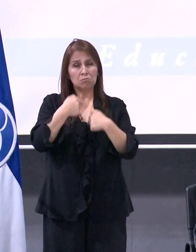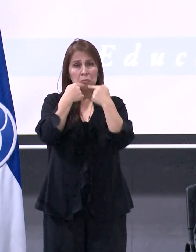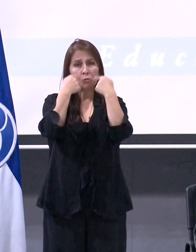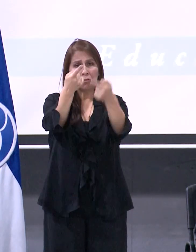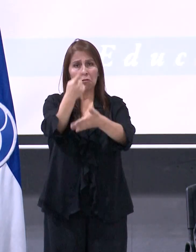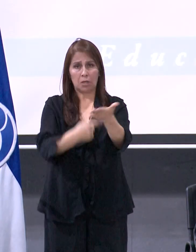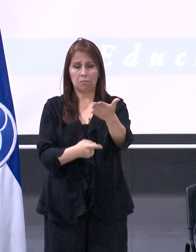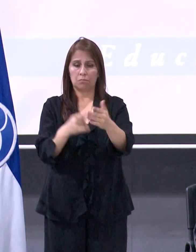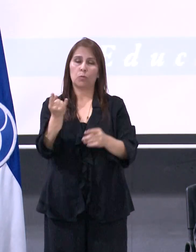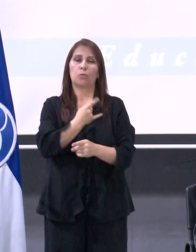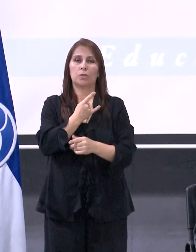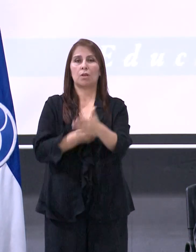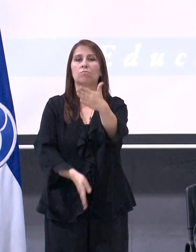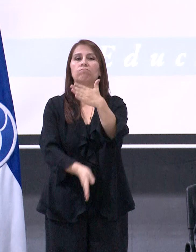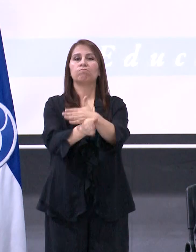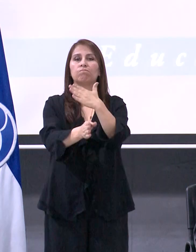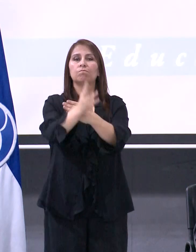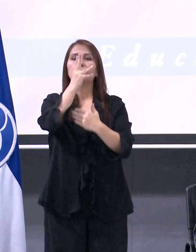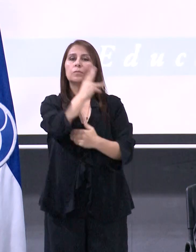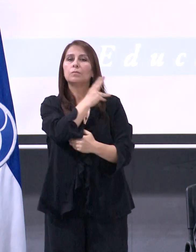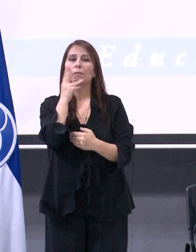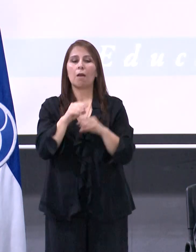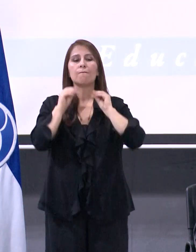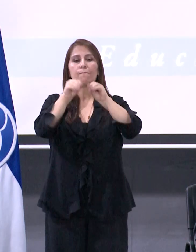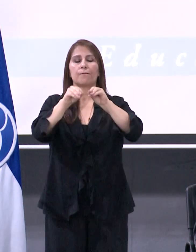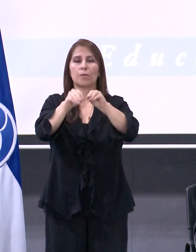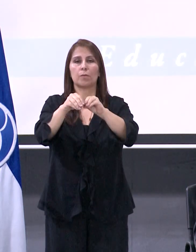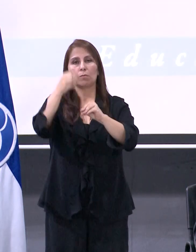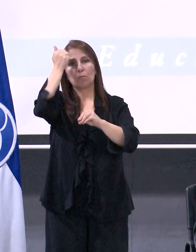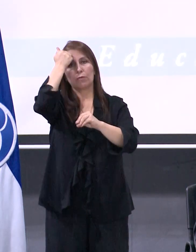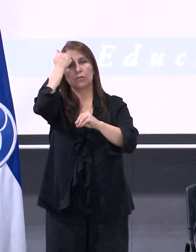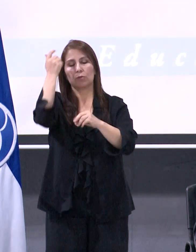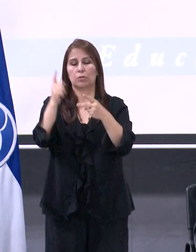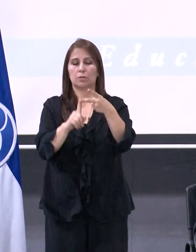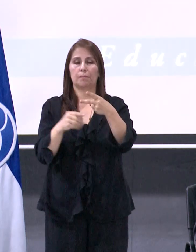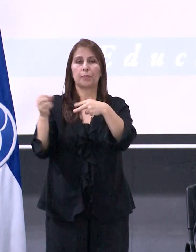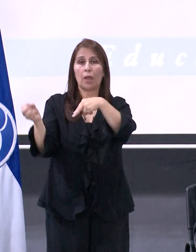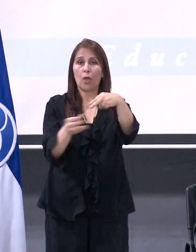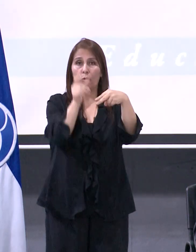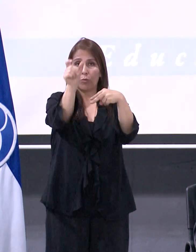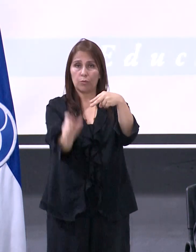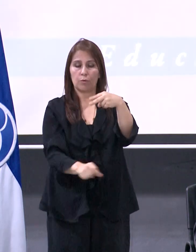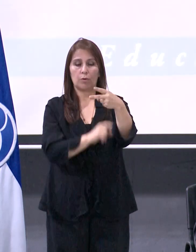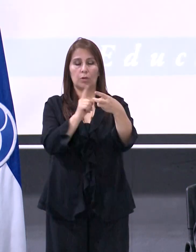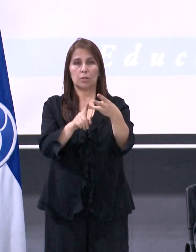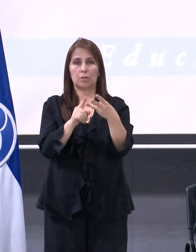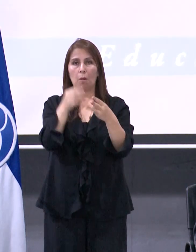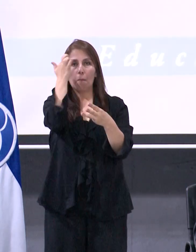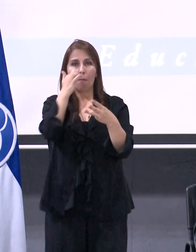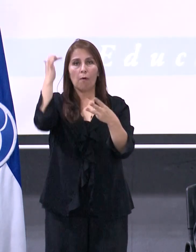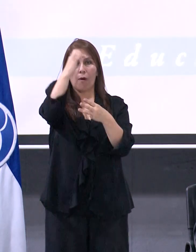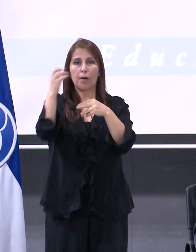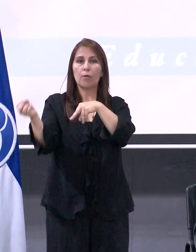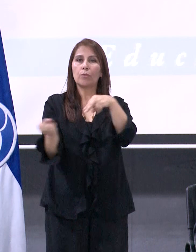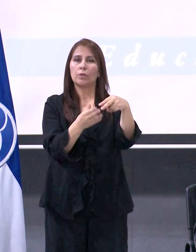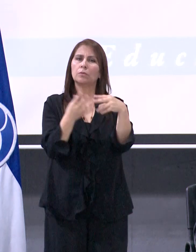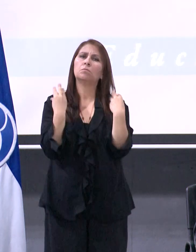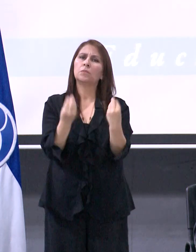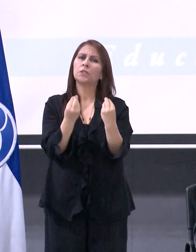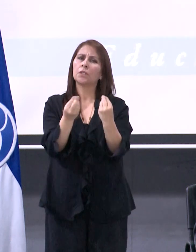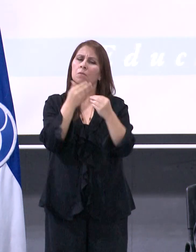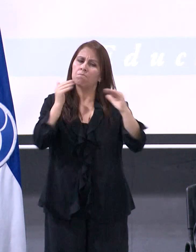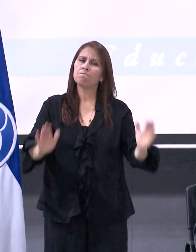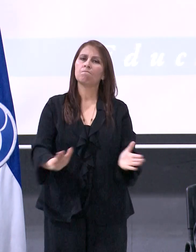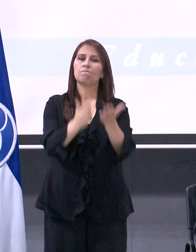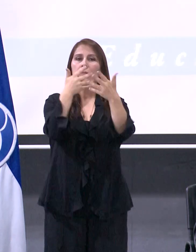continúa comprometida con la formación de educadores maestros y profesionales de la educación a favor del mejoramiento de sistema educativo